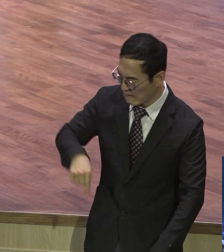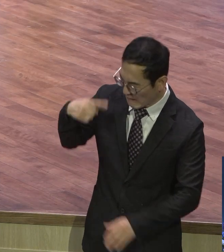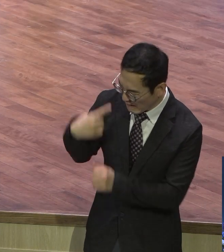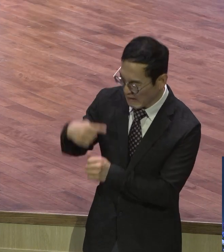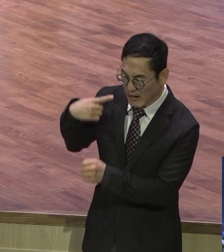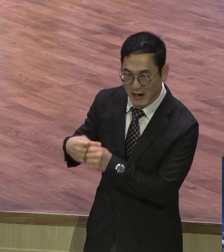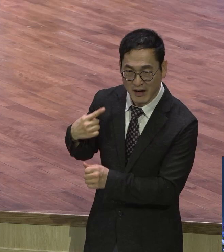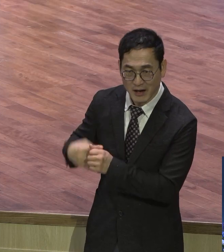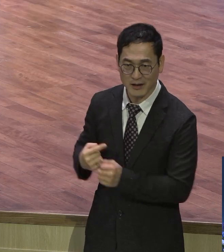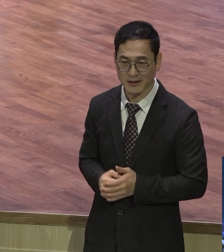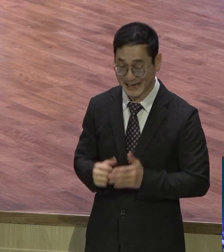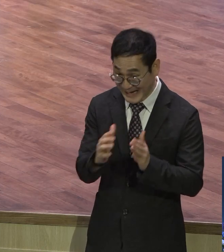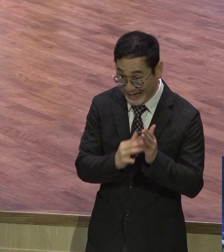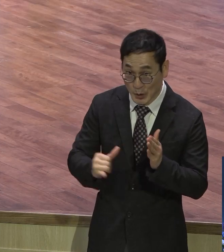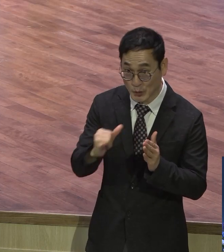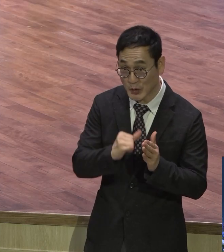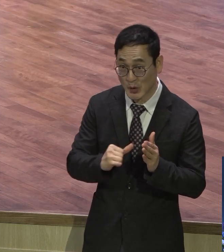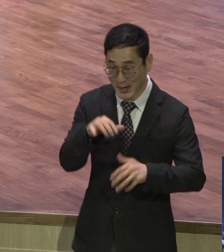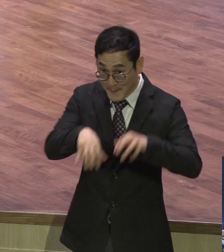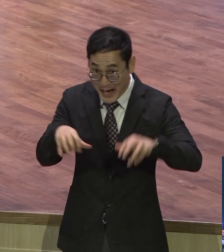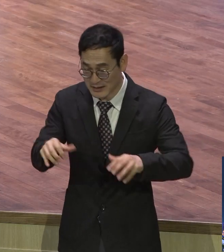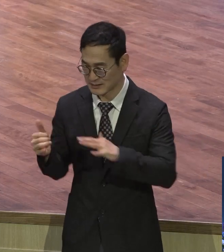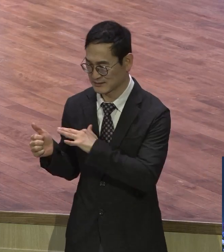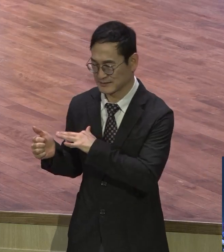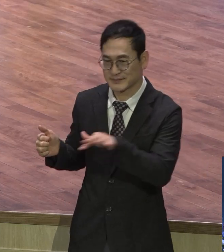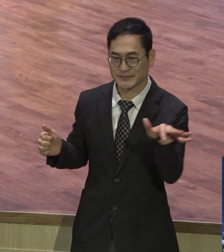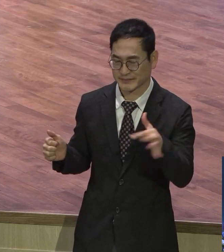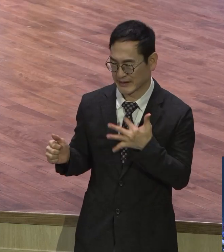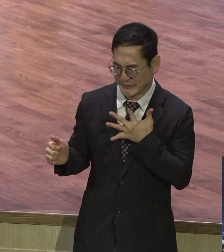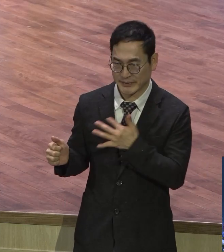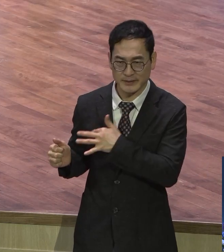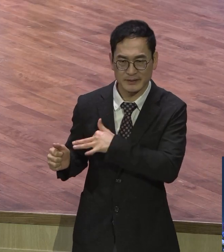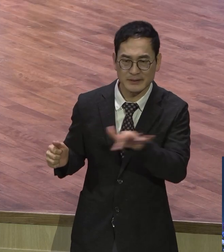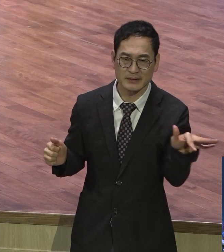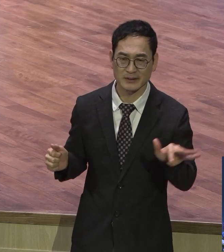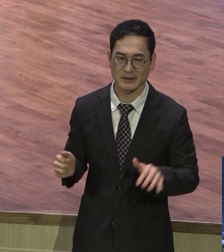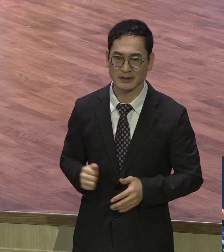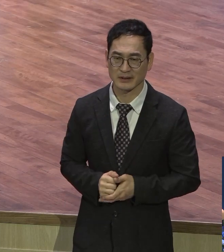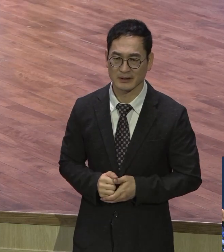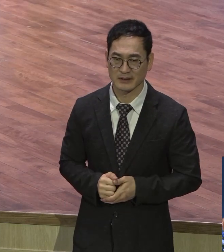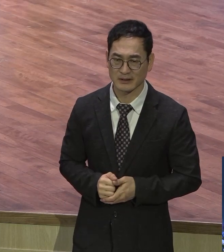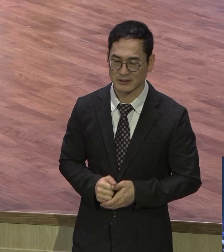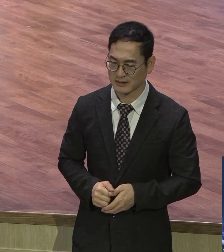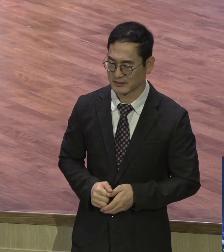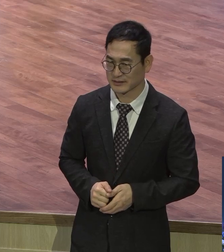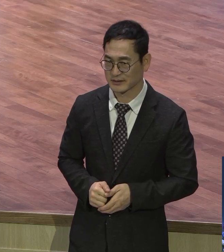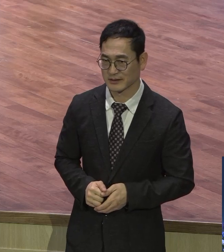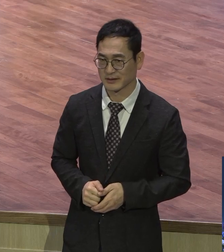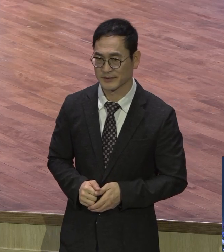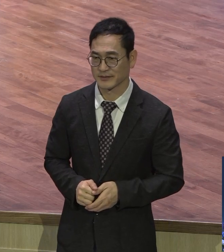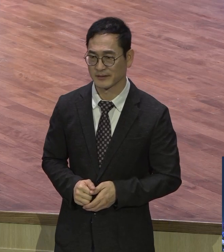주위의 이웃들에게서도 그 마을에게서 왕따를 당하는 생활을 상대를 안에 부중한 여자.